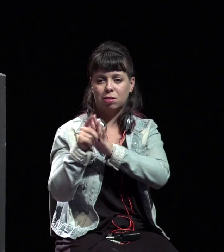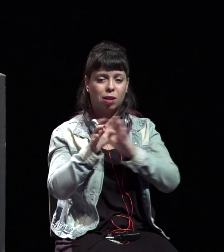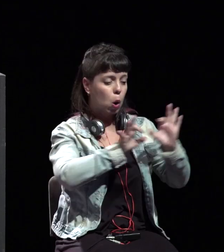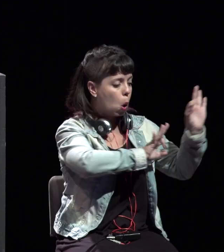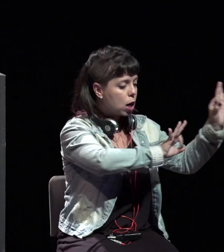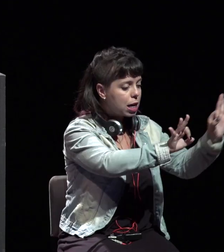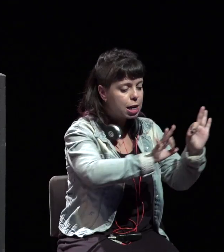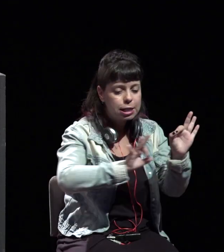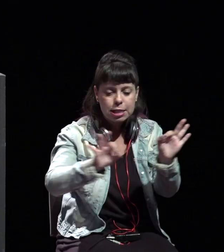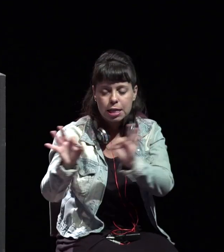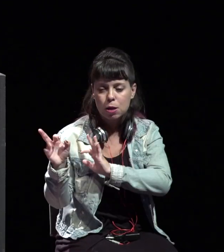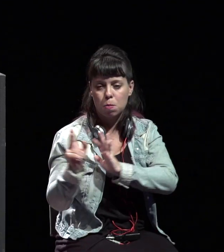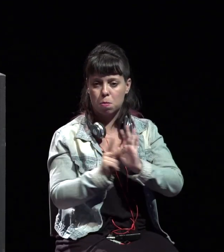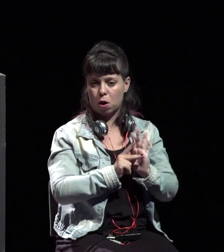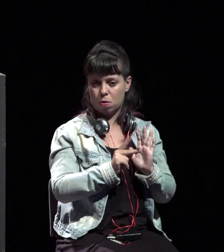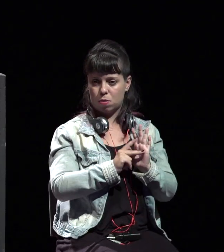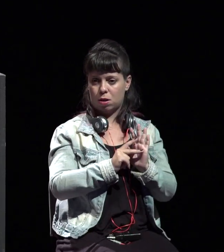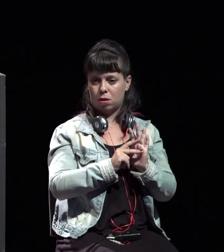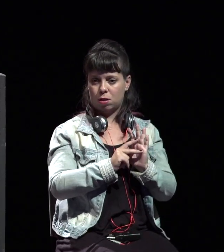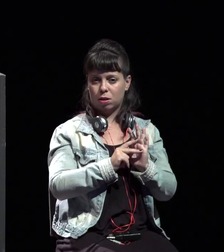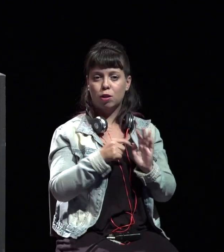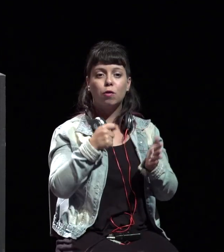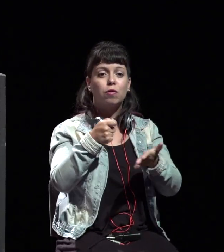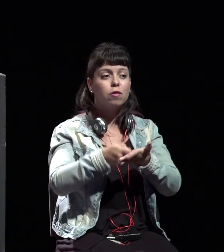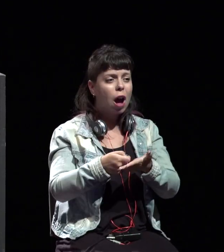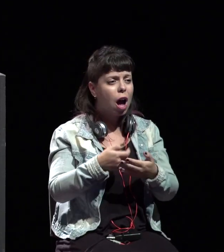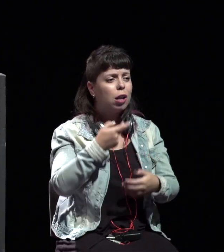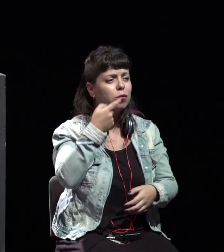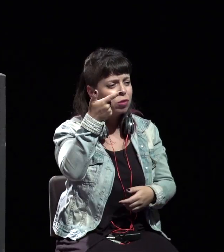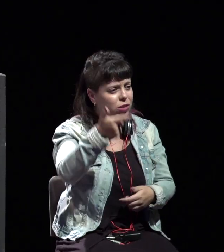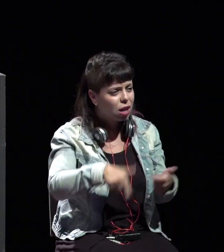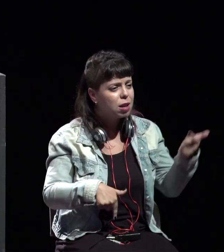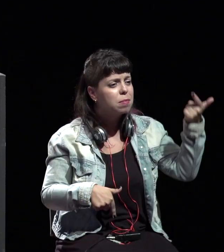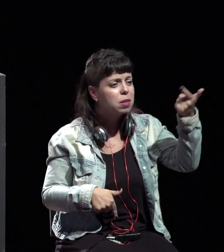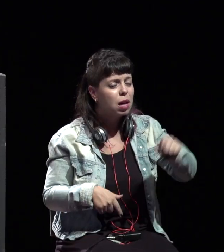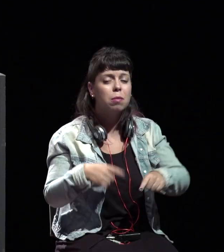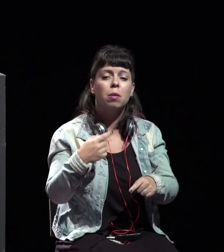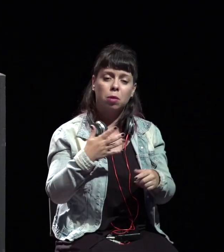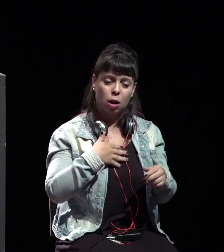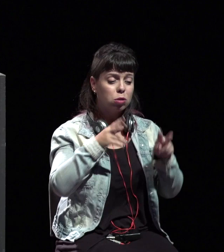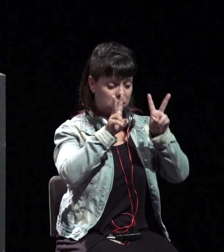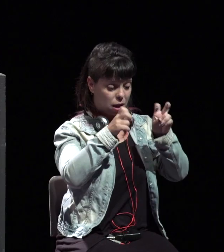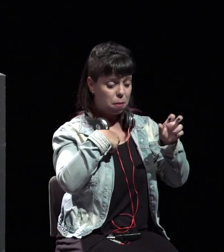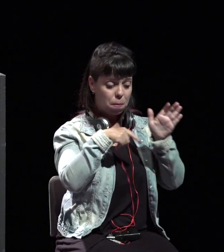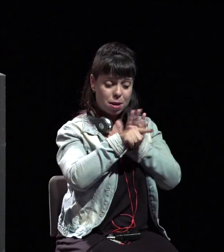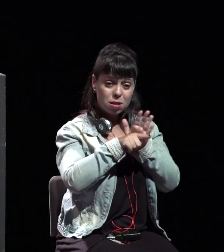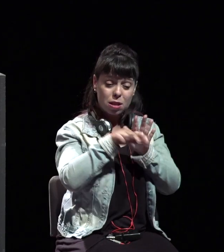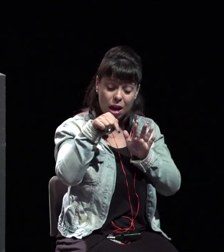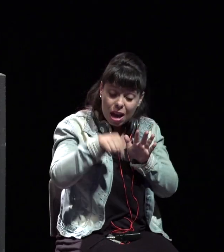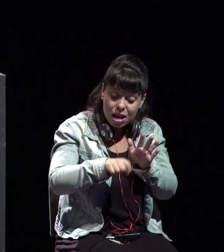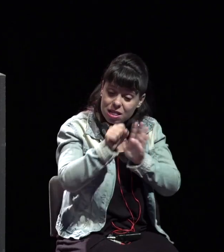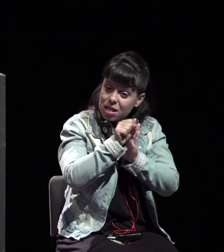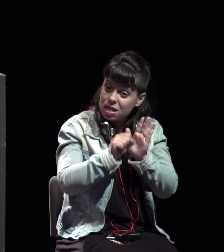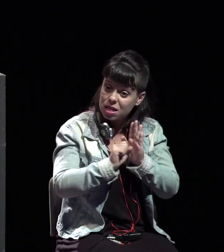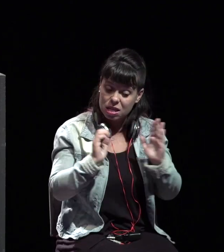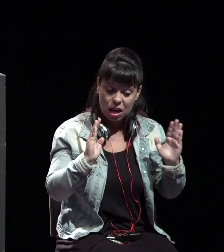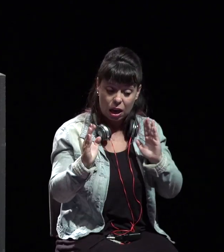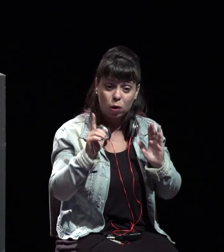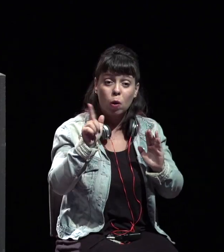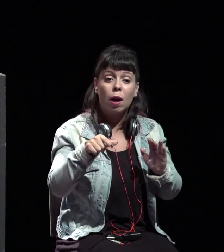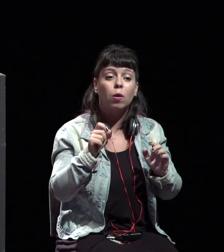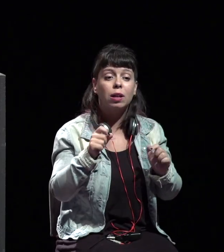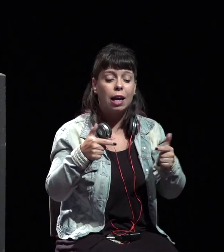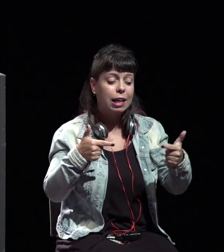venho insistindo, e não só porque eu trabalho com o tema, mas que o nosso século é o século por guerras